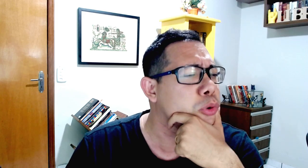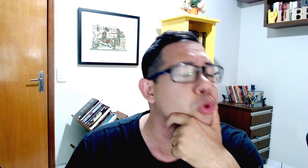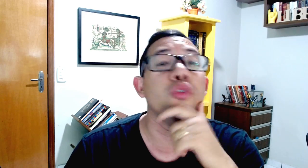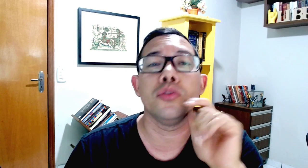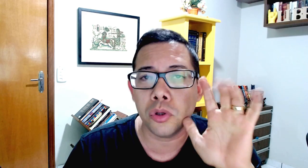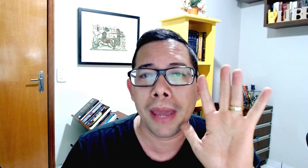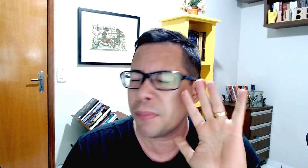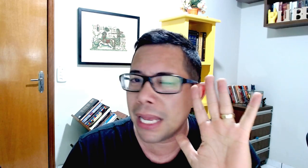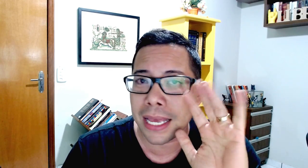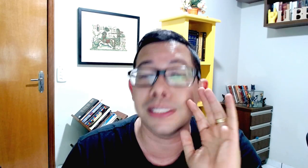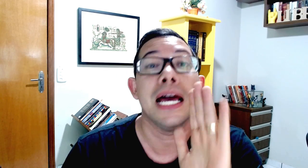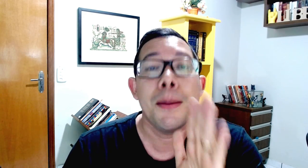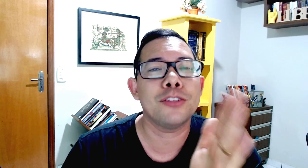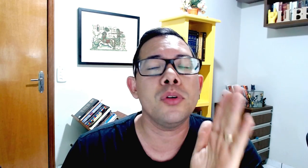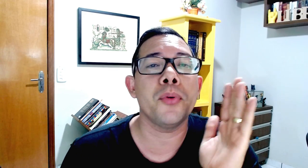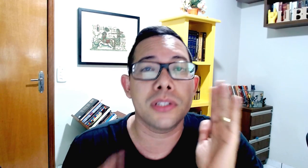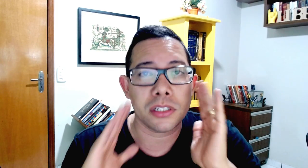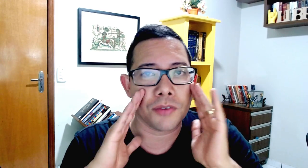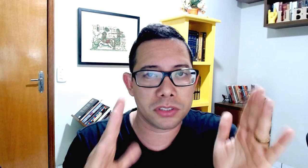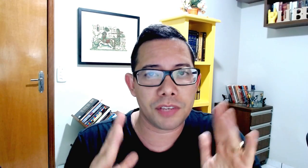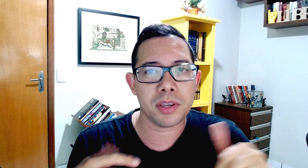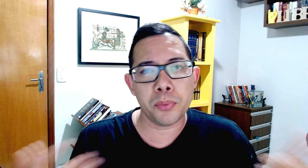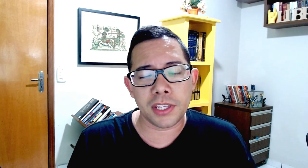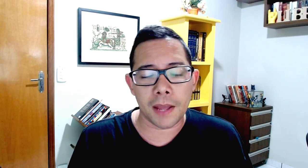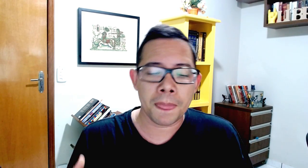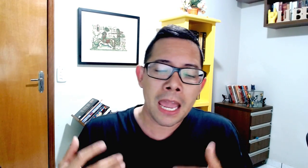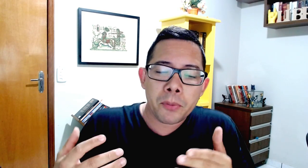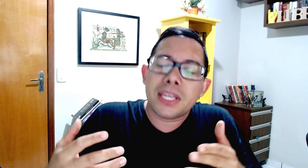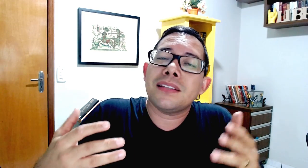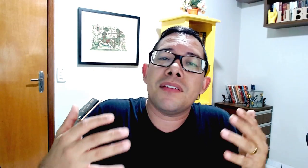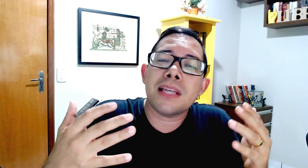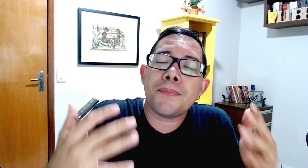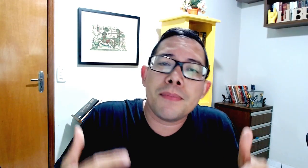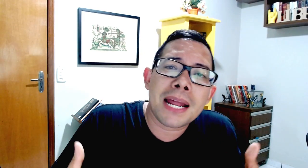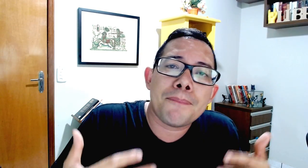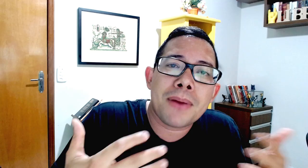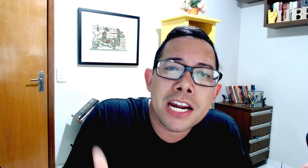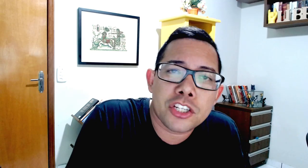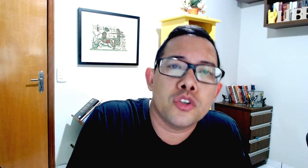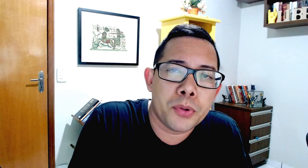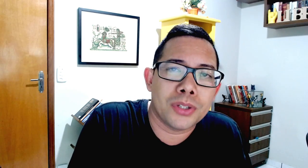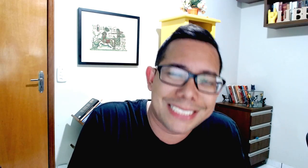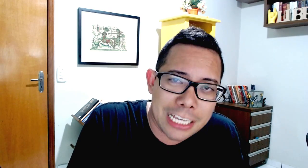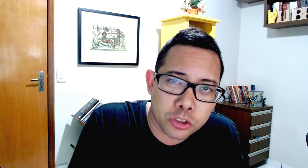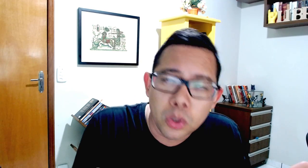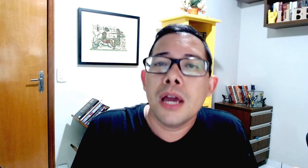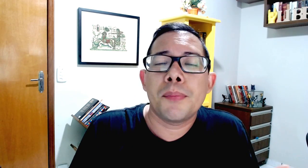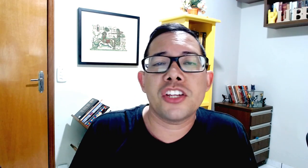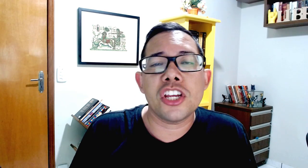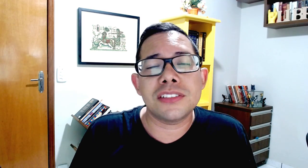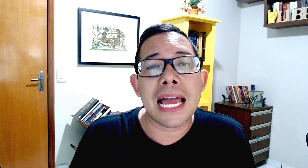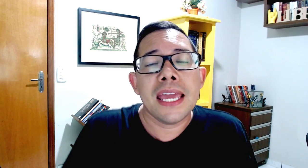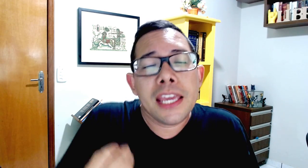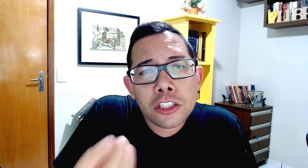já sei tudo tudo bem beleza mas o importante é você ver porque porque essa vai ser a primeira parte do processo para a gente está